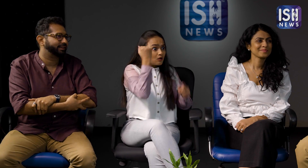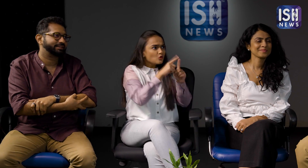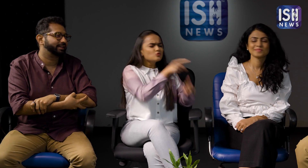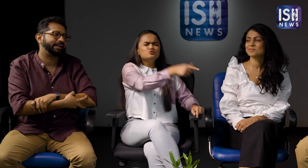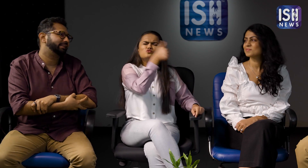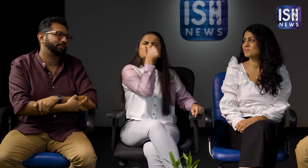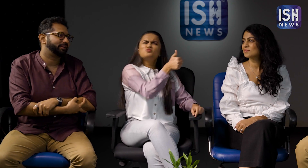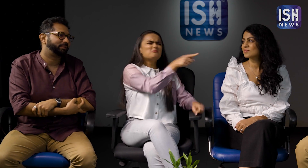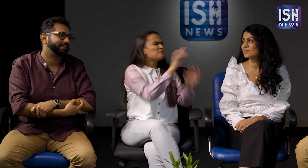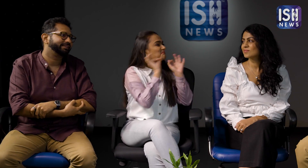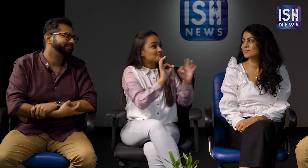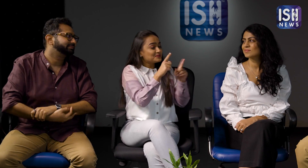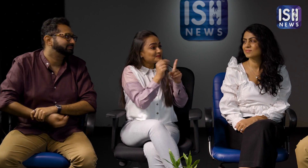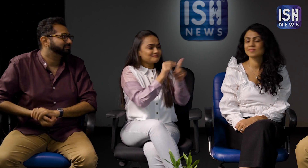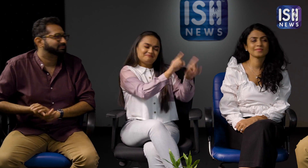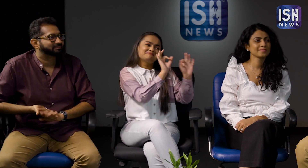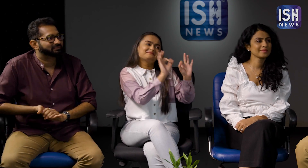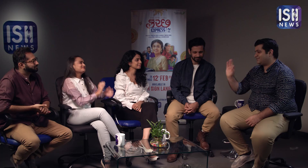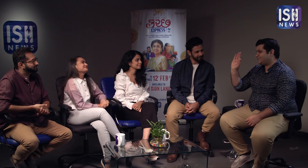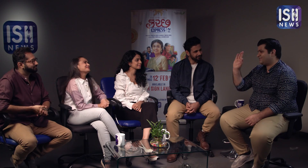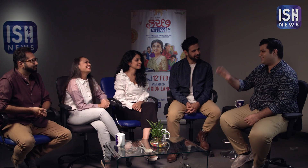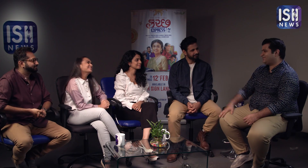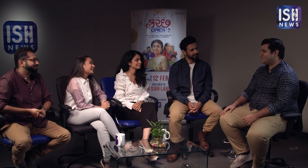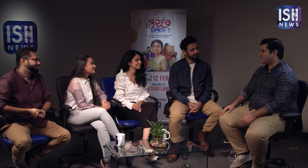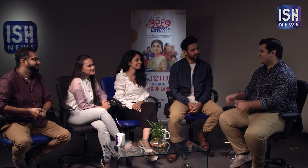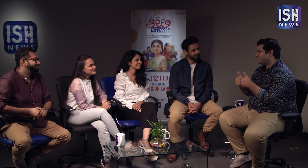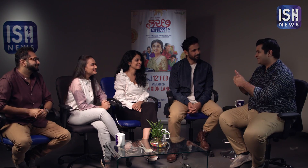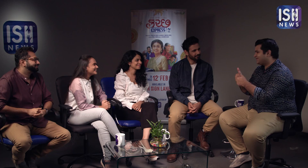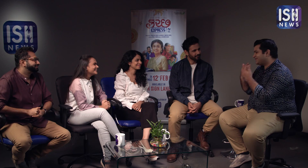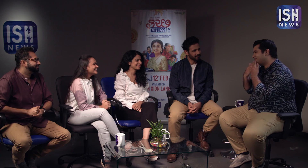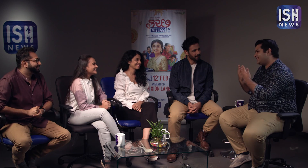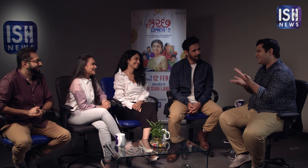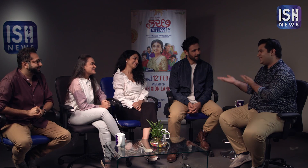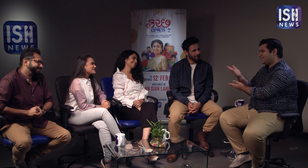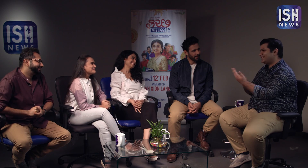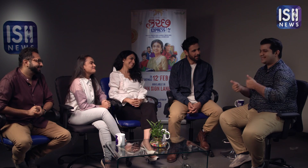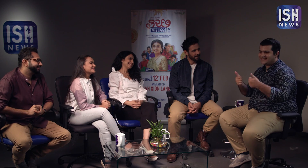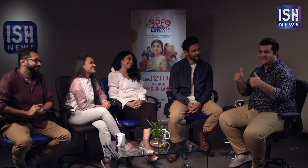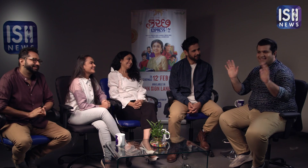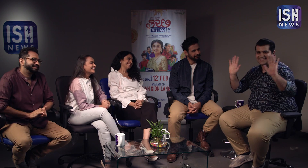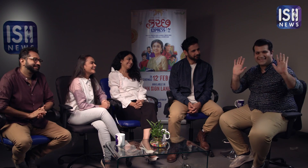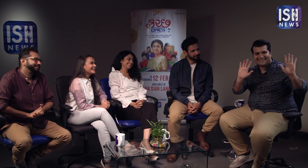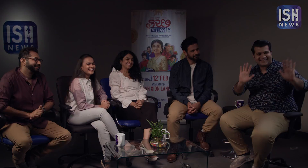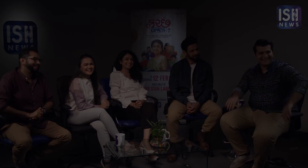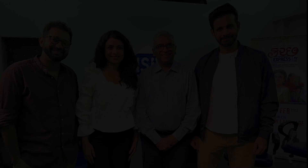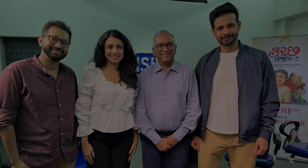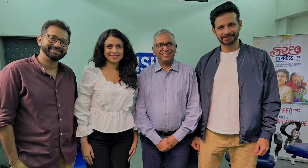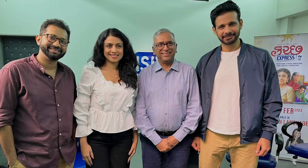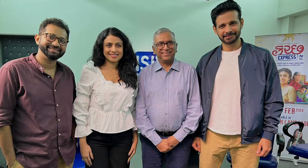have taken and it's a great thing you all are doing. Thank you so much.